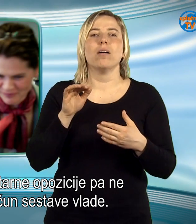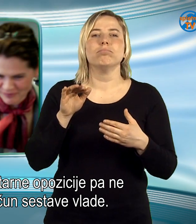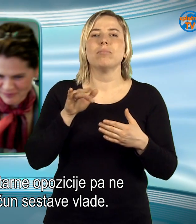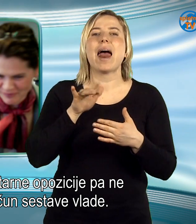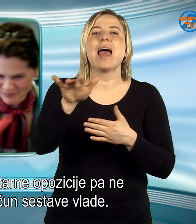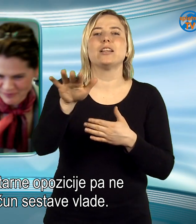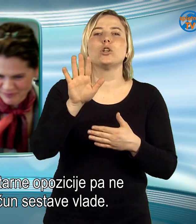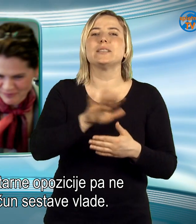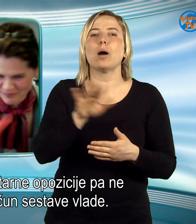sestave vlade.